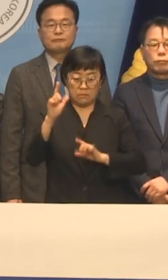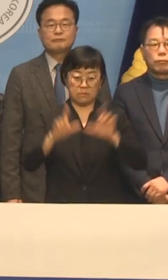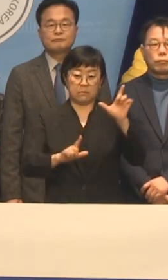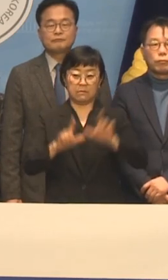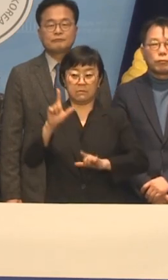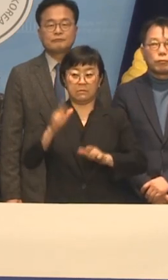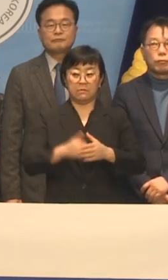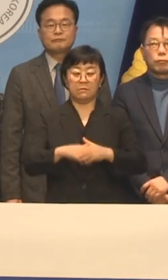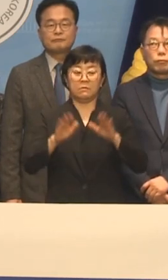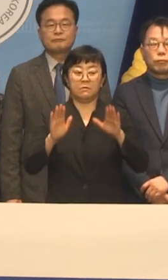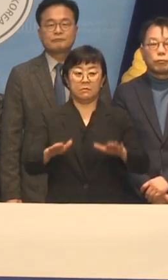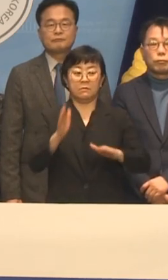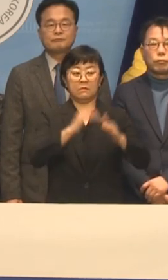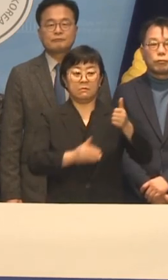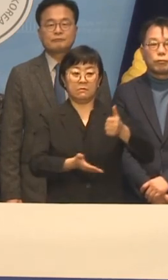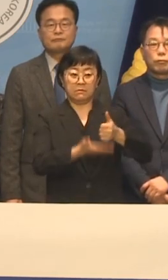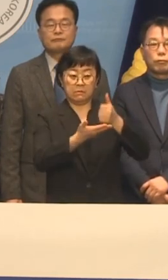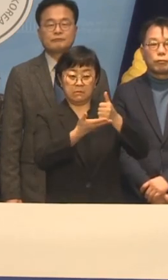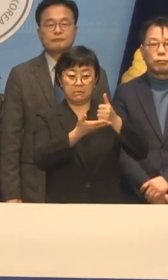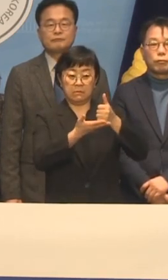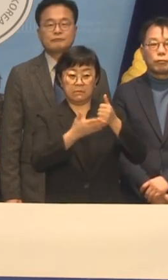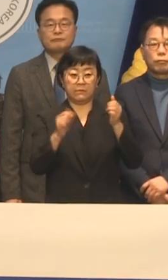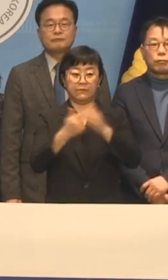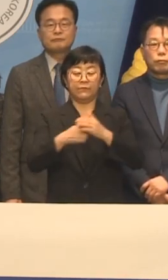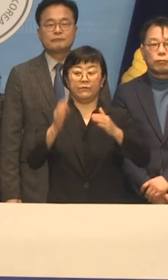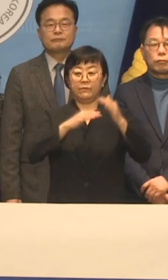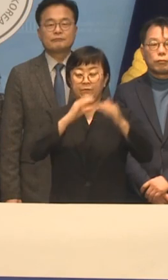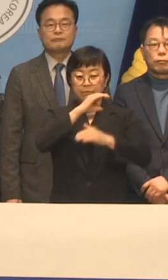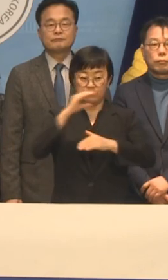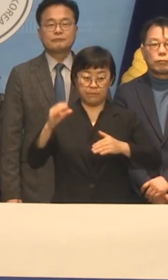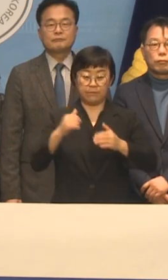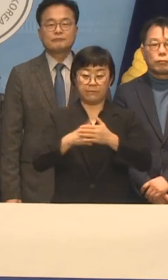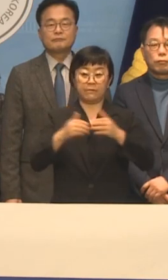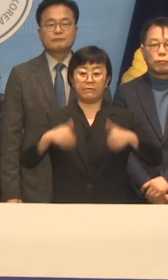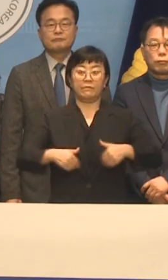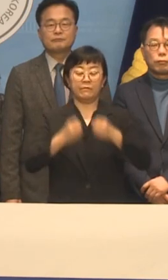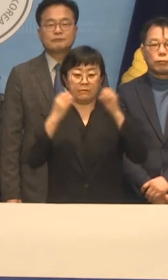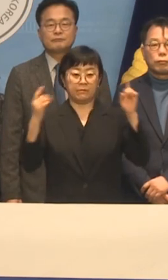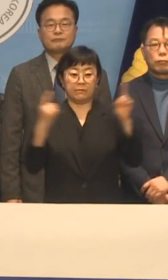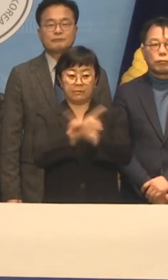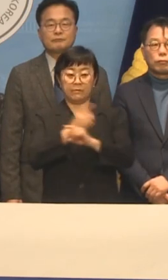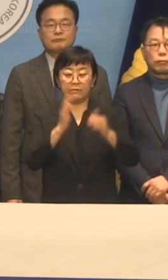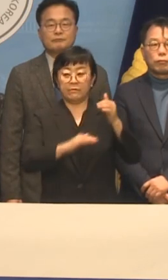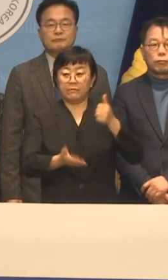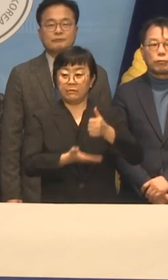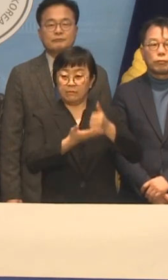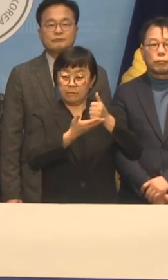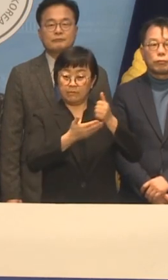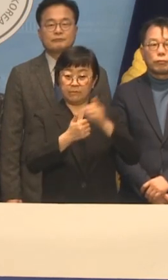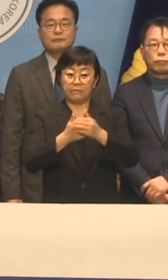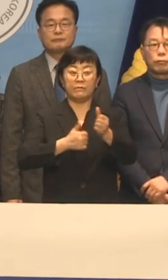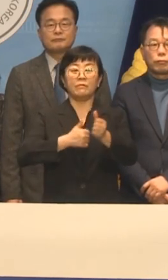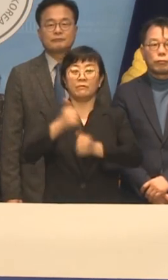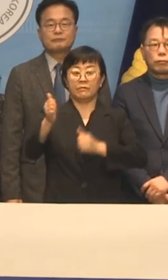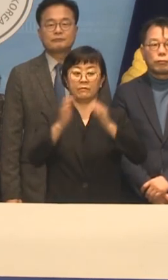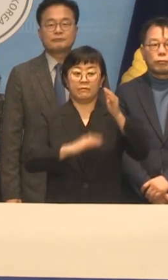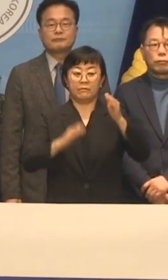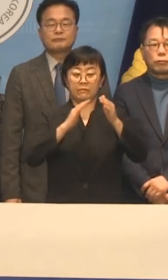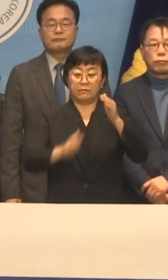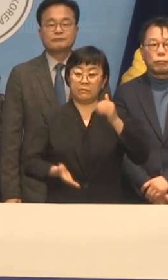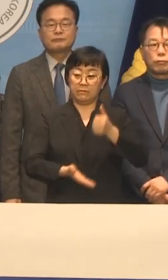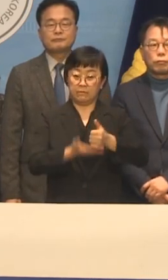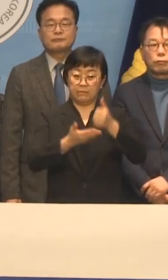뿐입니다. 이번 공천은 그 어느 때보다 공정 공천 그리고 개혁 공천 그리고 이기는 공천이어야